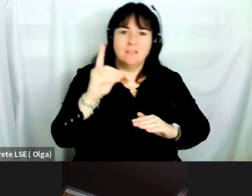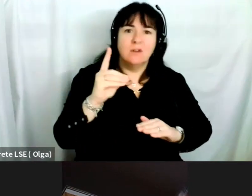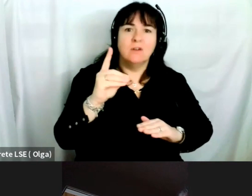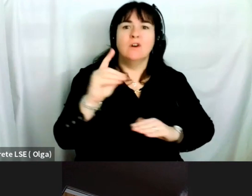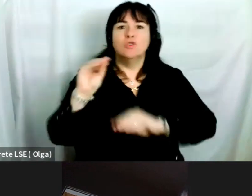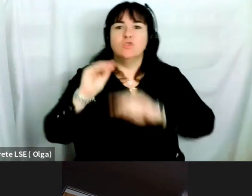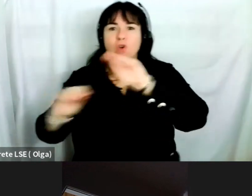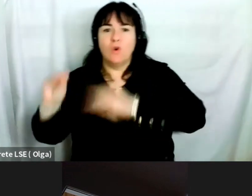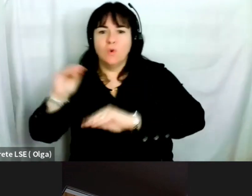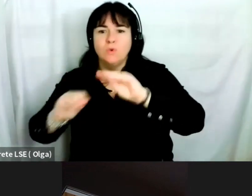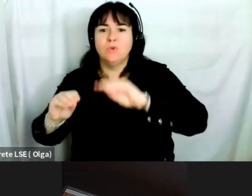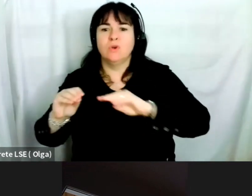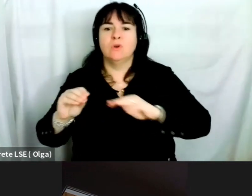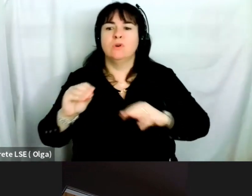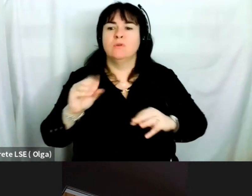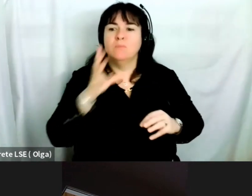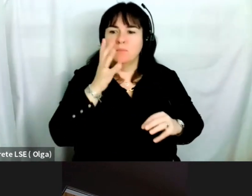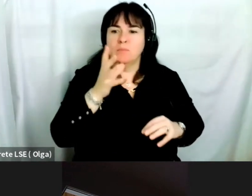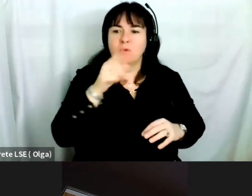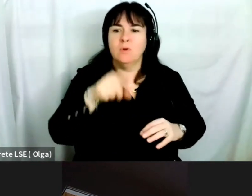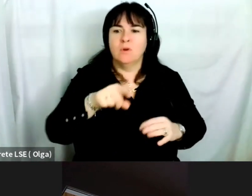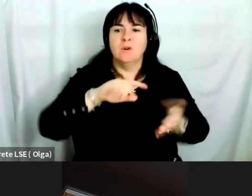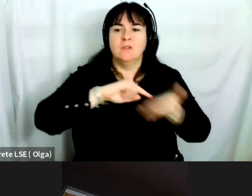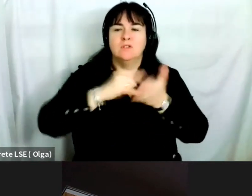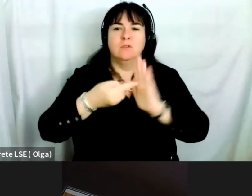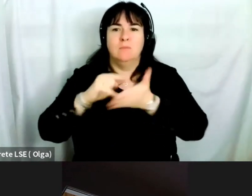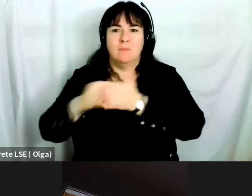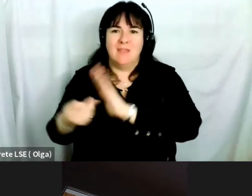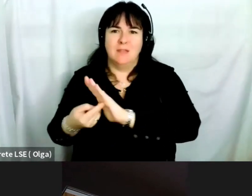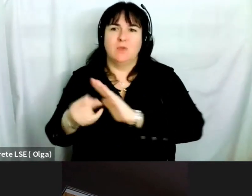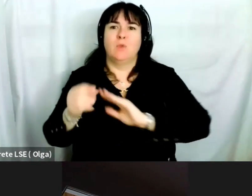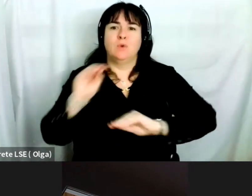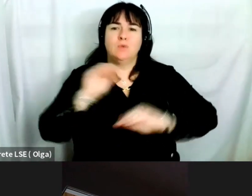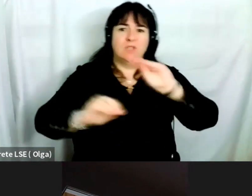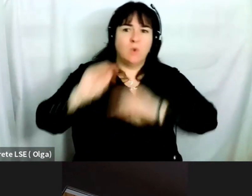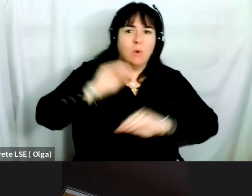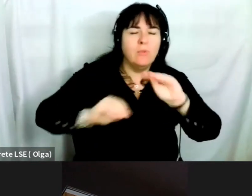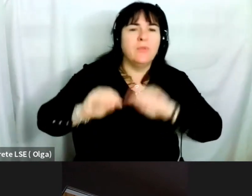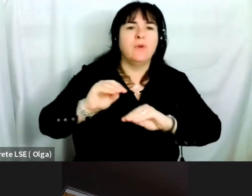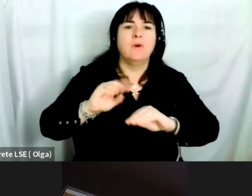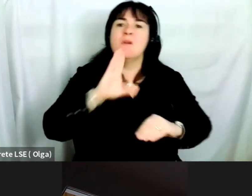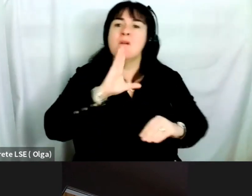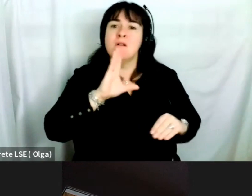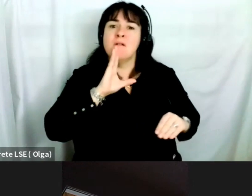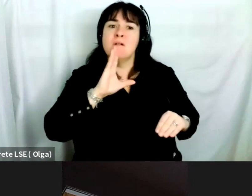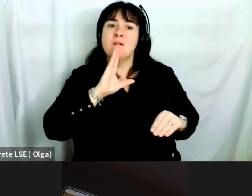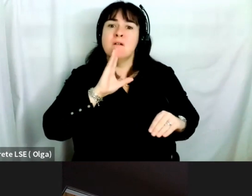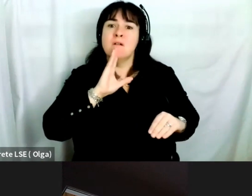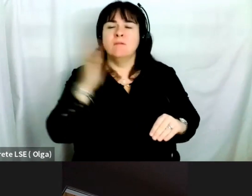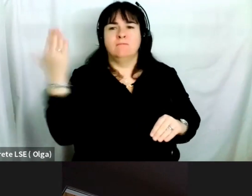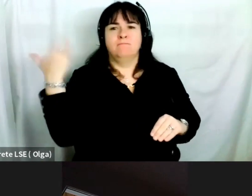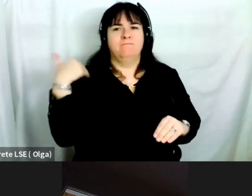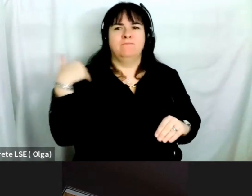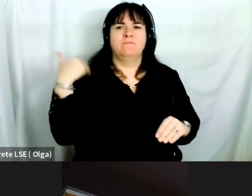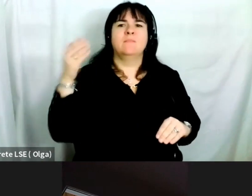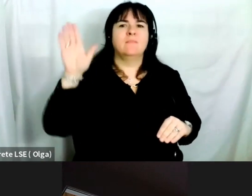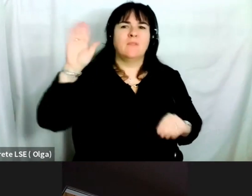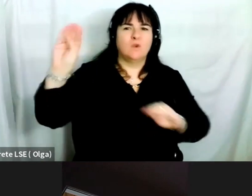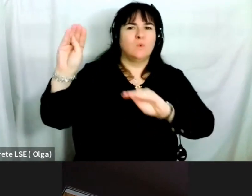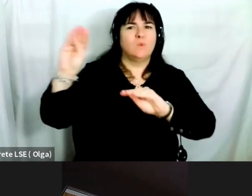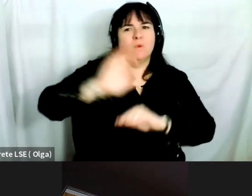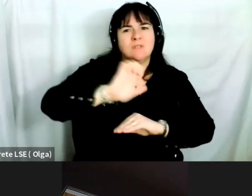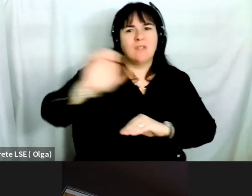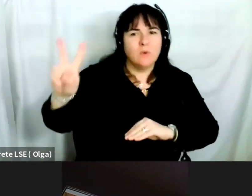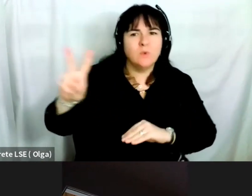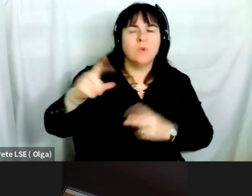este tipo de métodos de resolución de conflictos viene mucho por la parte de Estados Unidos, Inglaterra, etcétera, que